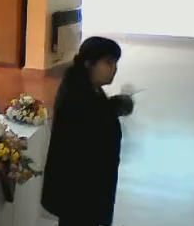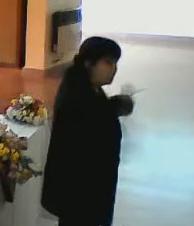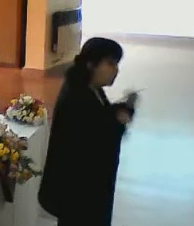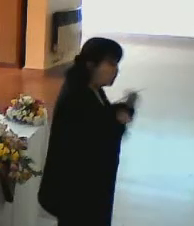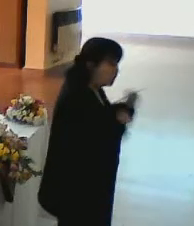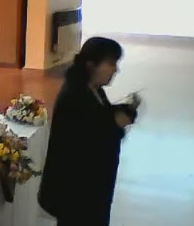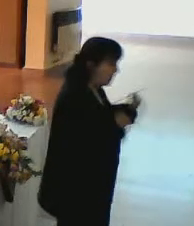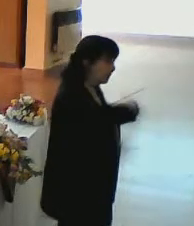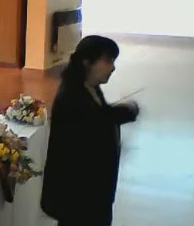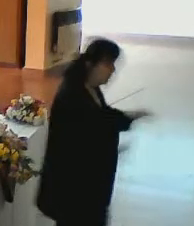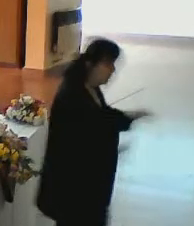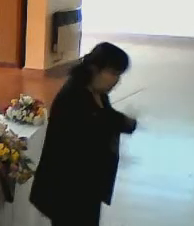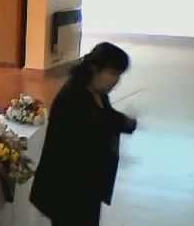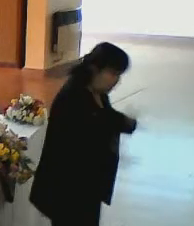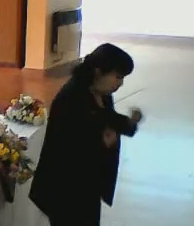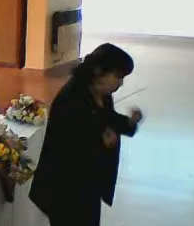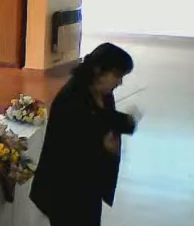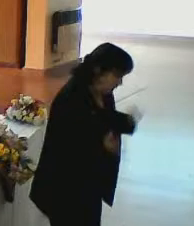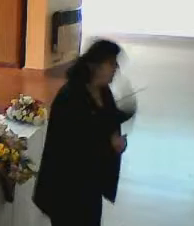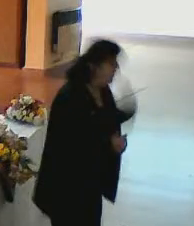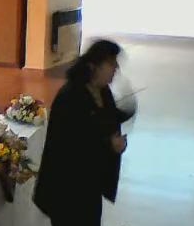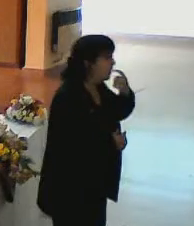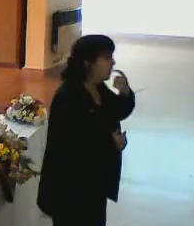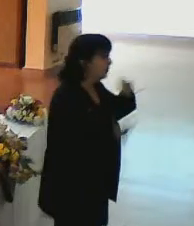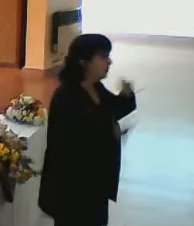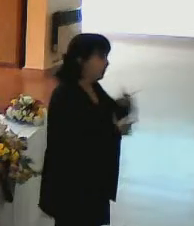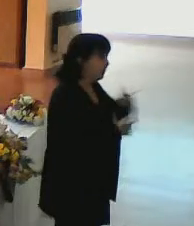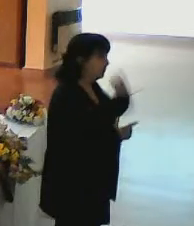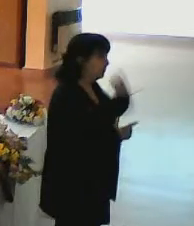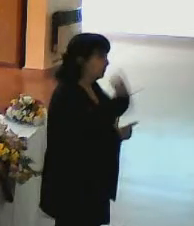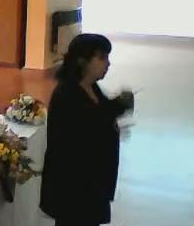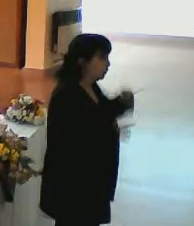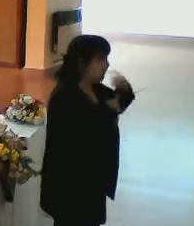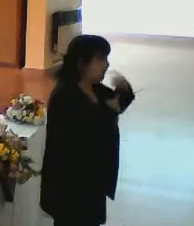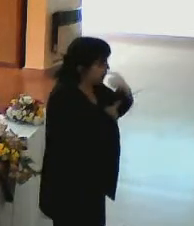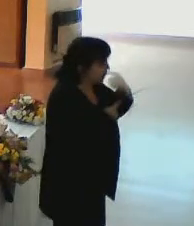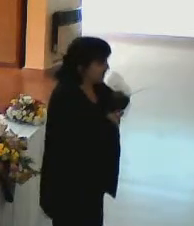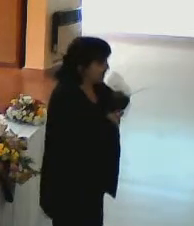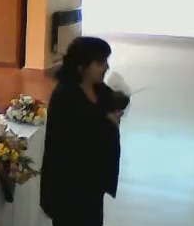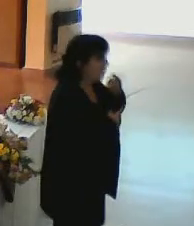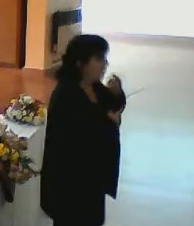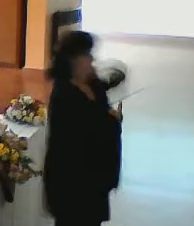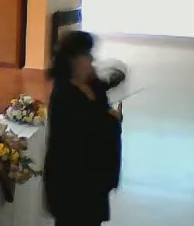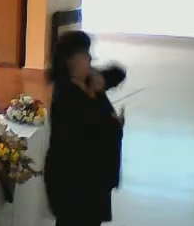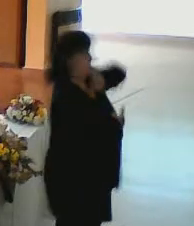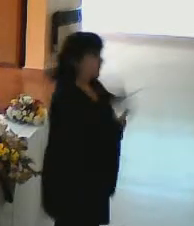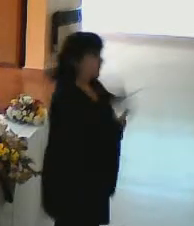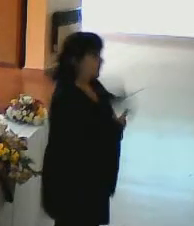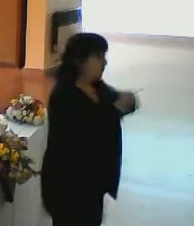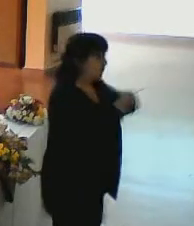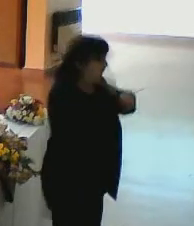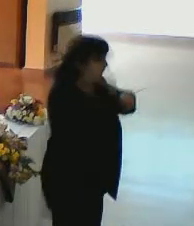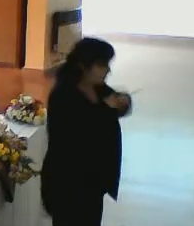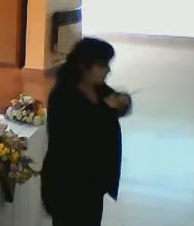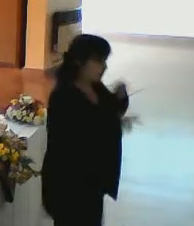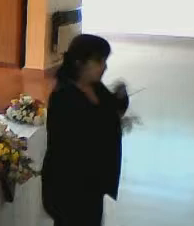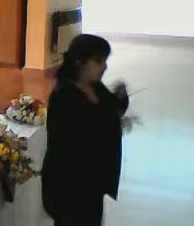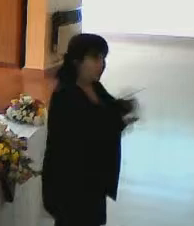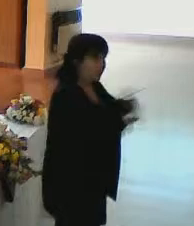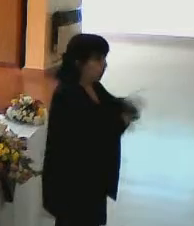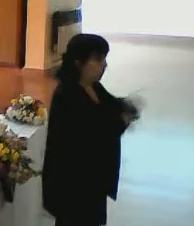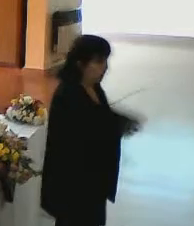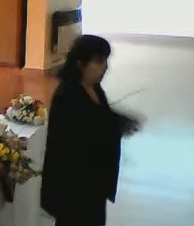Cuando llegan a nuestro consultorio y no contamos con el informe docente. Pedimos que nos informen sobre el ritmo de aprendizaje del